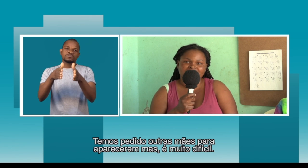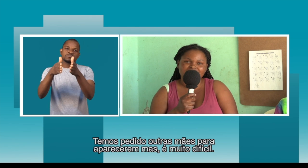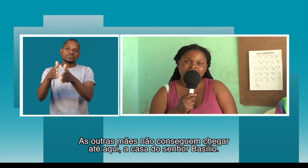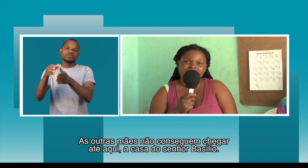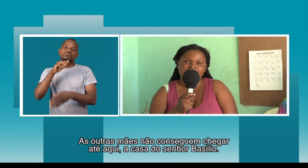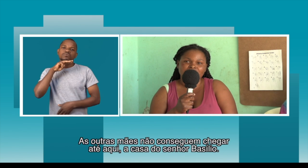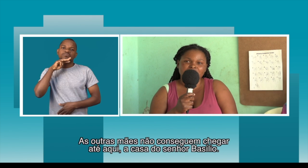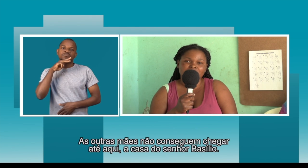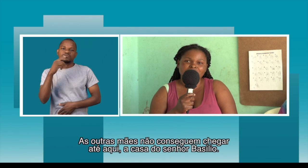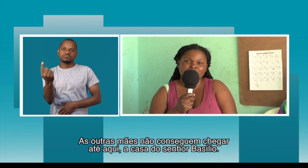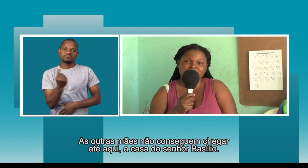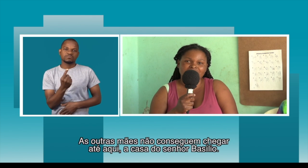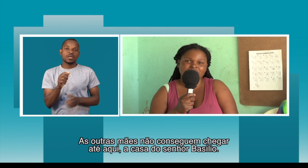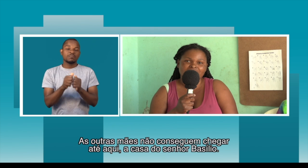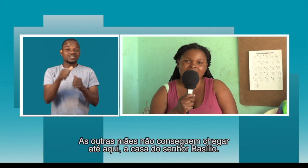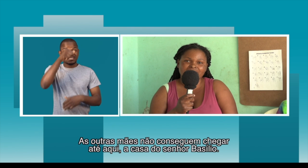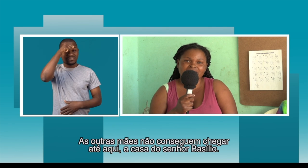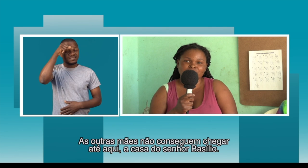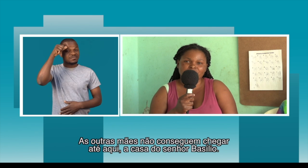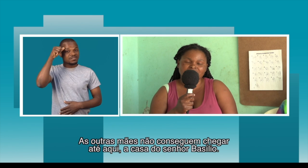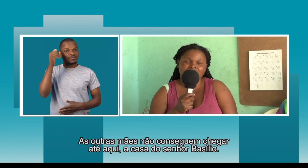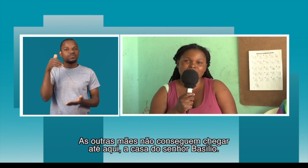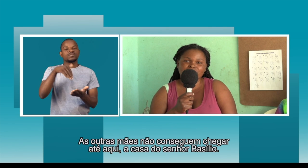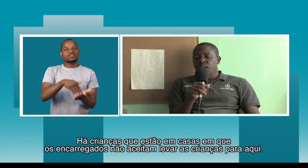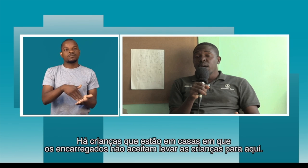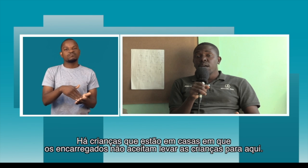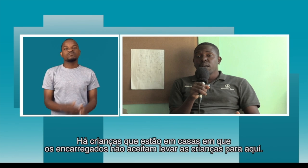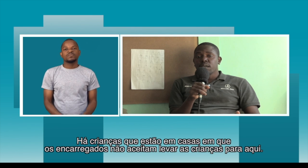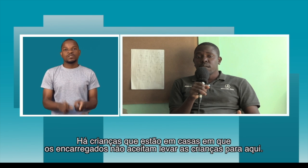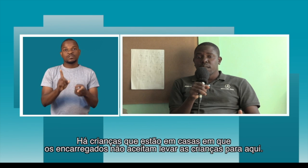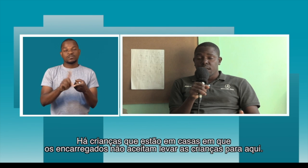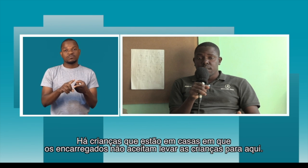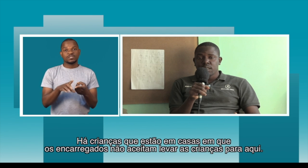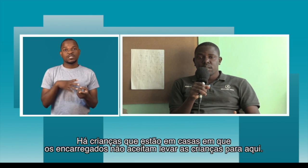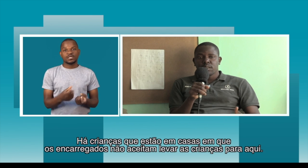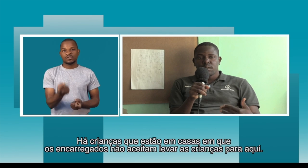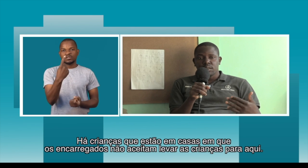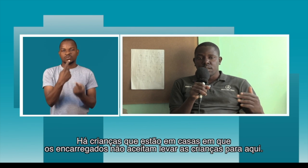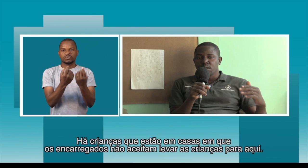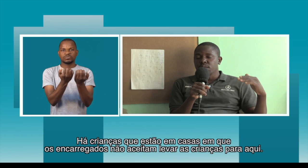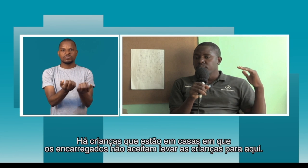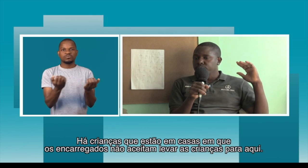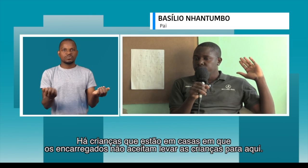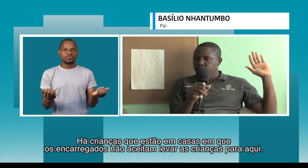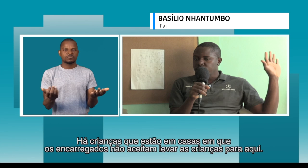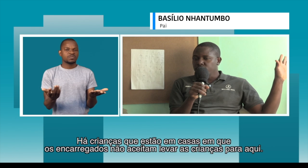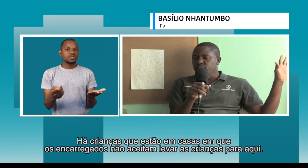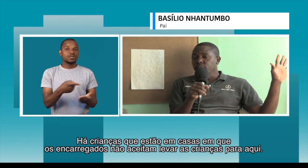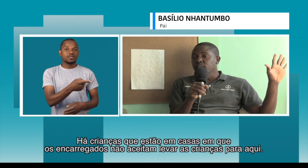muito difícil. Outras mães não conseguem chegar até cá de São Basílio. Há crianças que estão